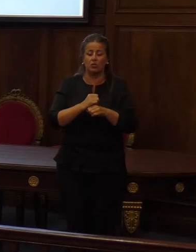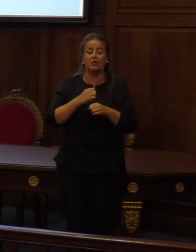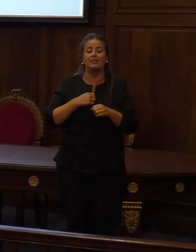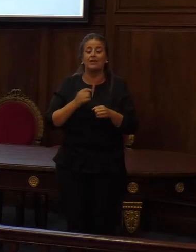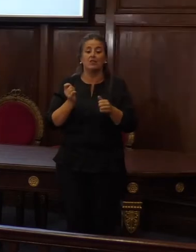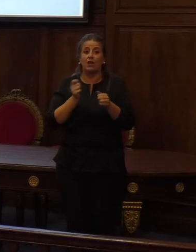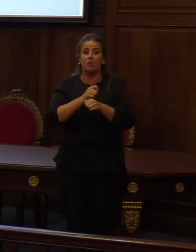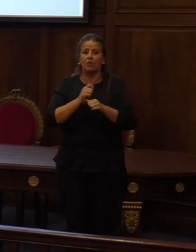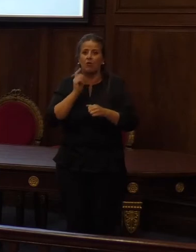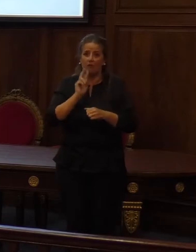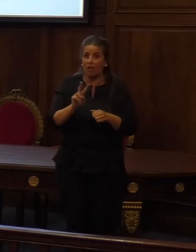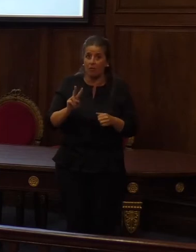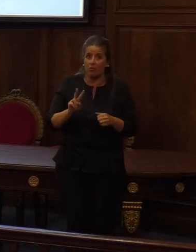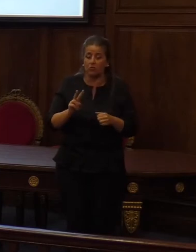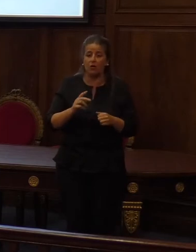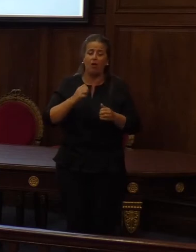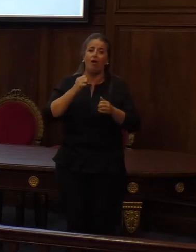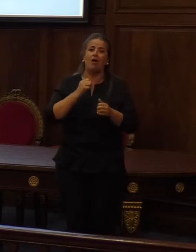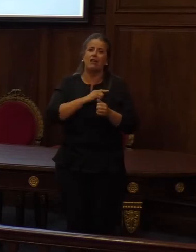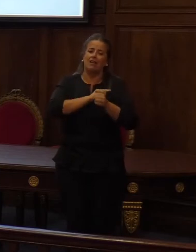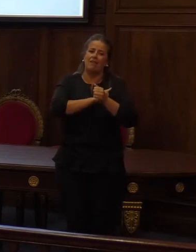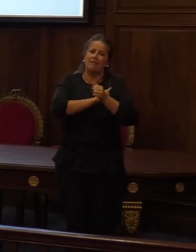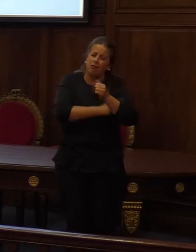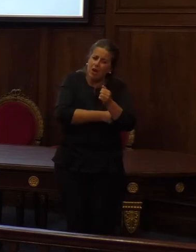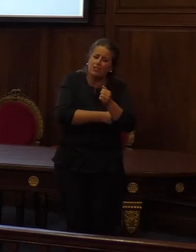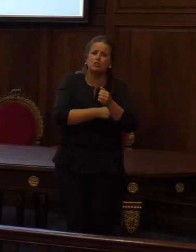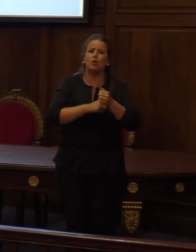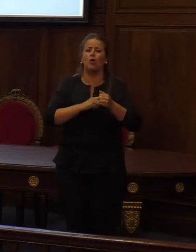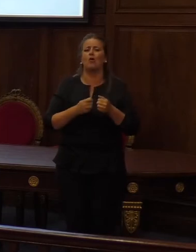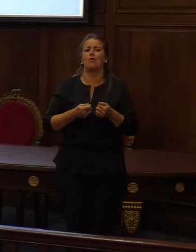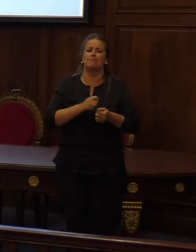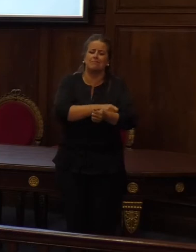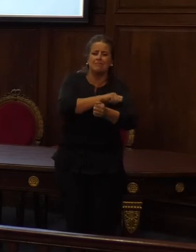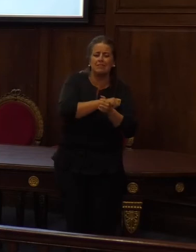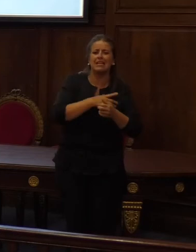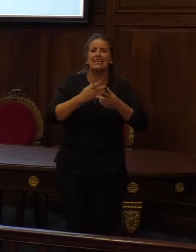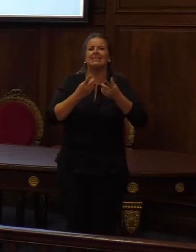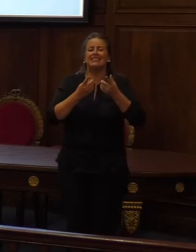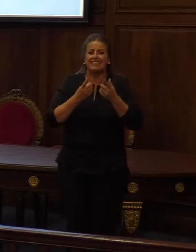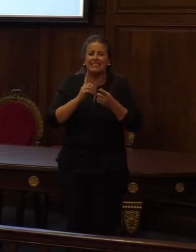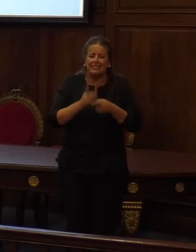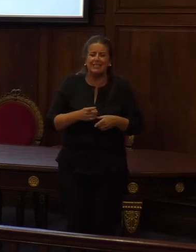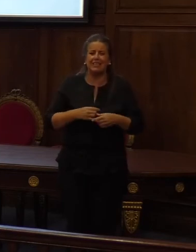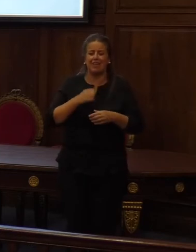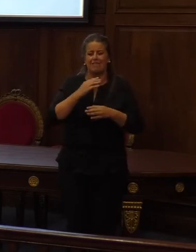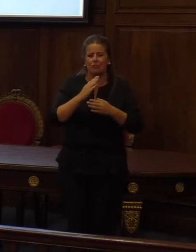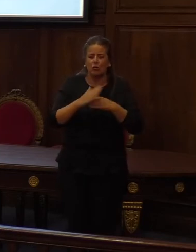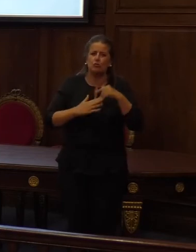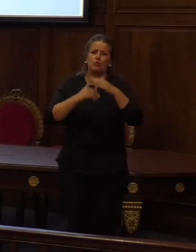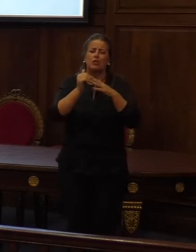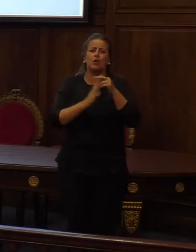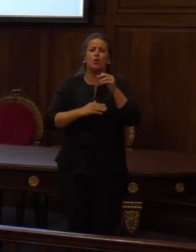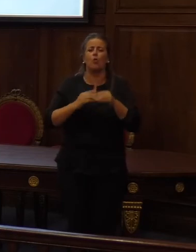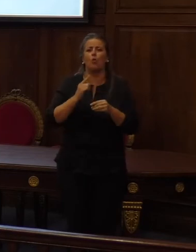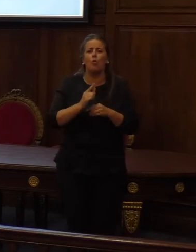cambios son visibles, donde el esfuerzo por construir una colectividad diversa, heterogénea, académica, que vaya al encuentro de la necesidad del